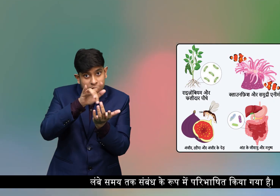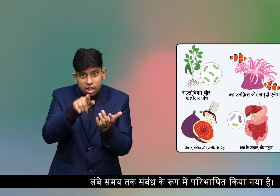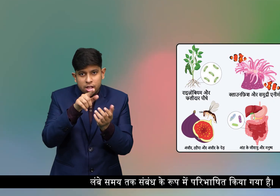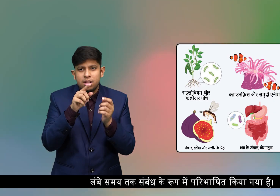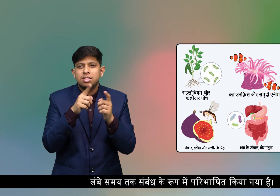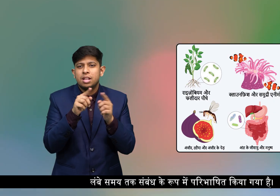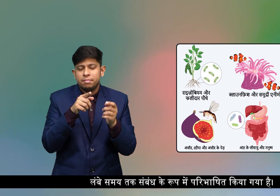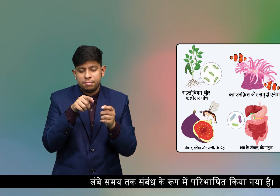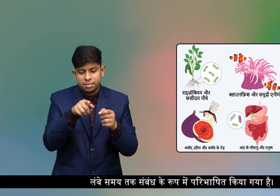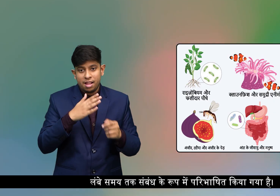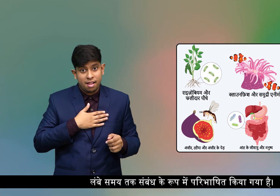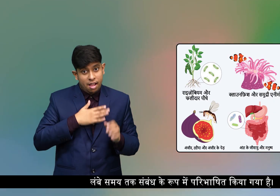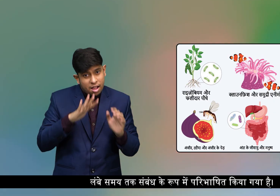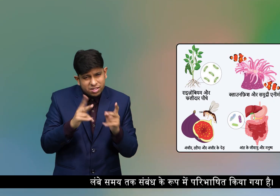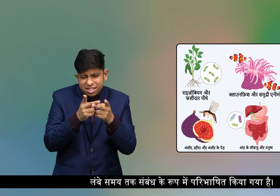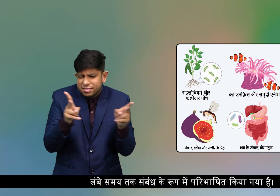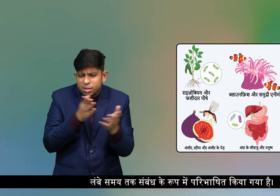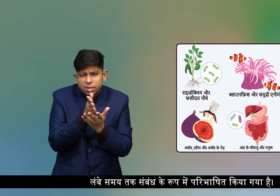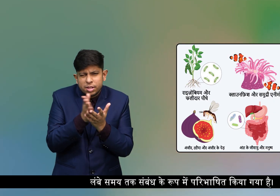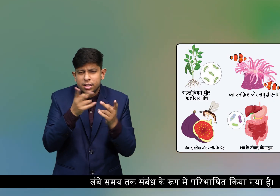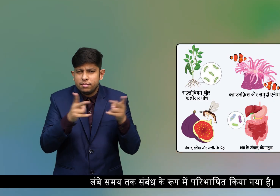में परिभाषित किया गया है।